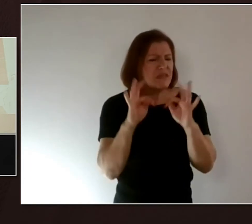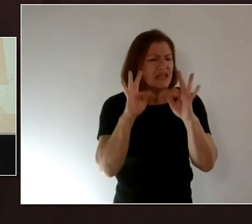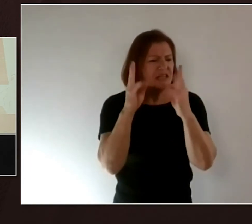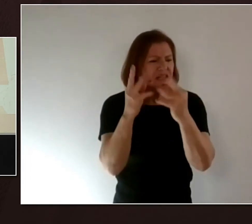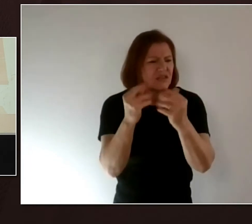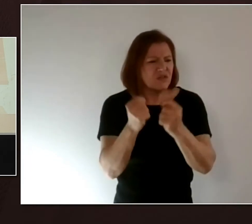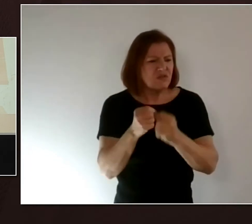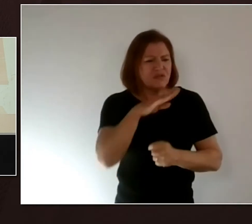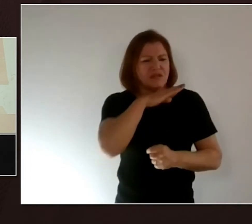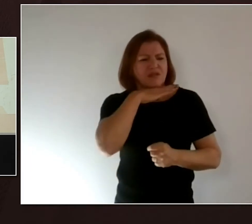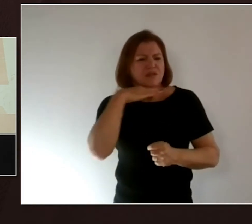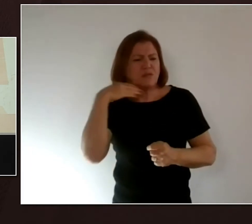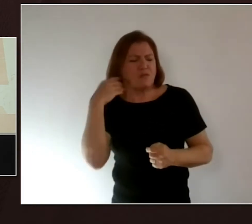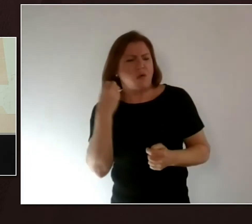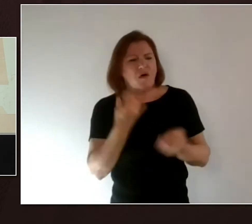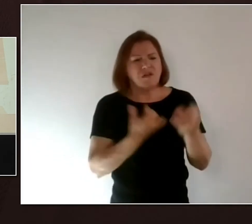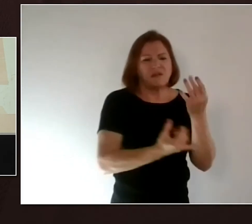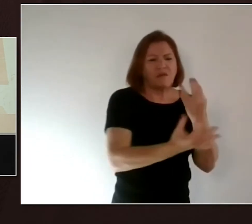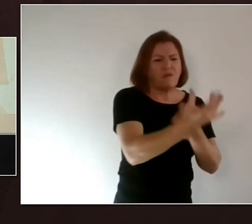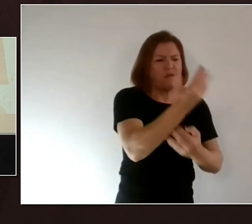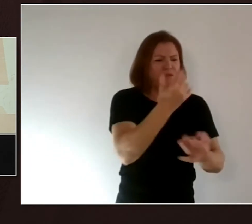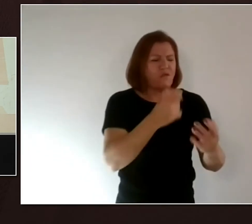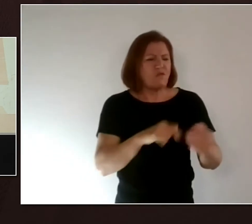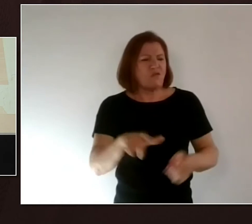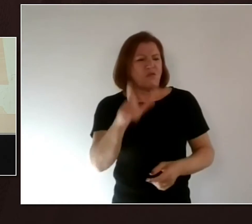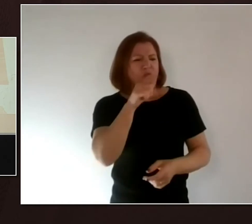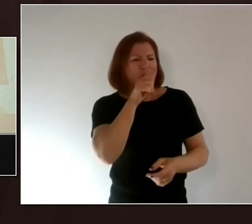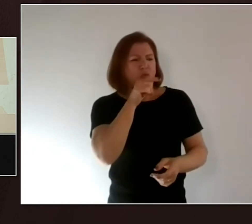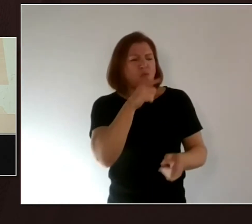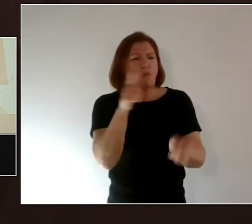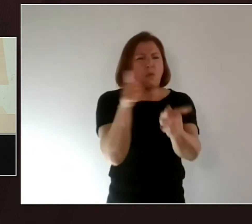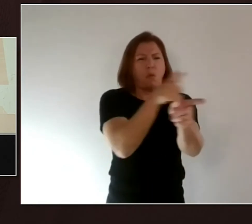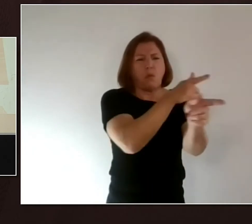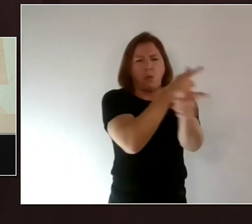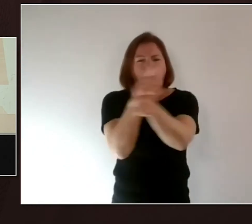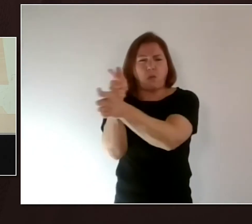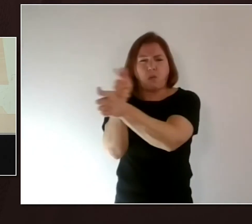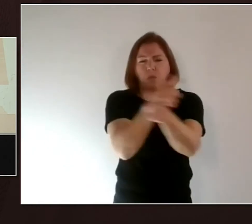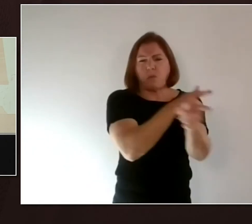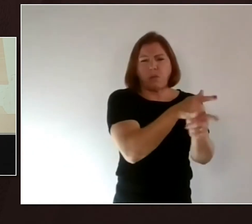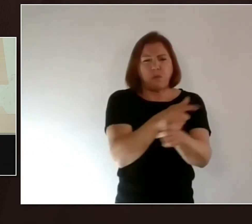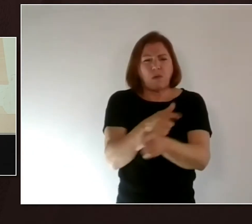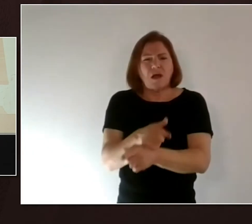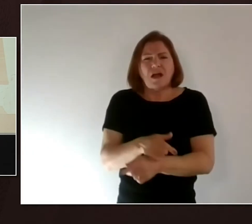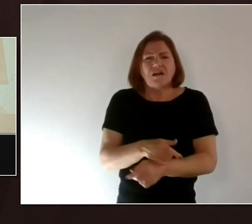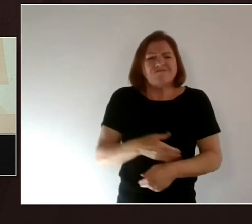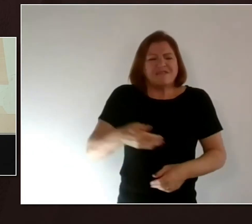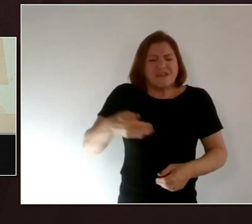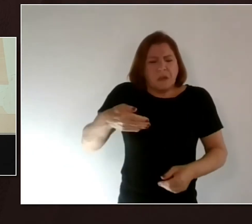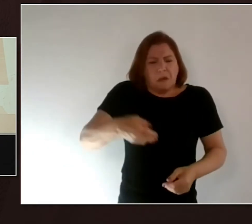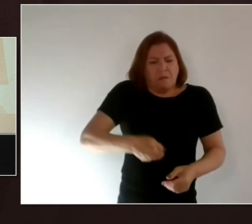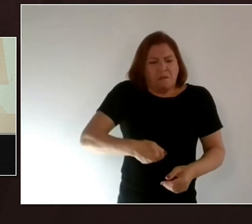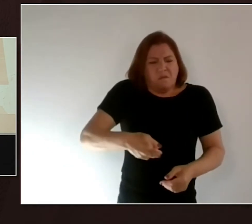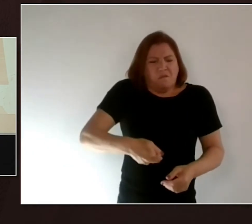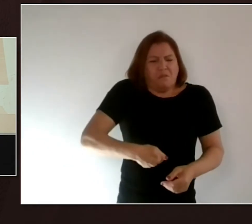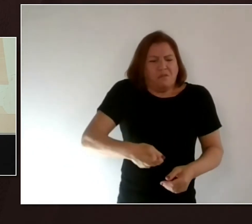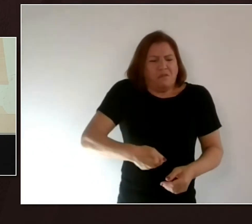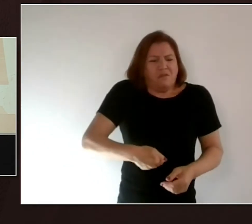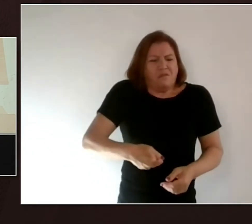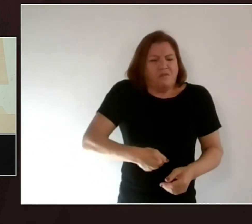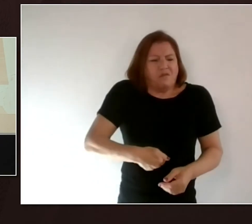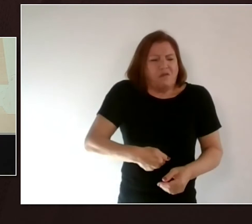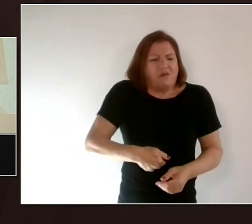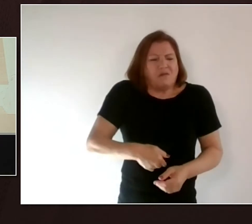água, e após as cruéis torturas, uns morriam de fome, não davam alimento, outros